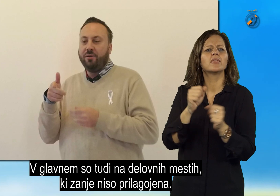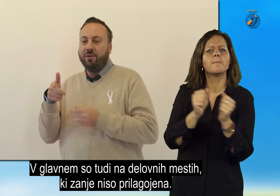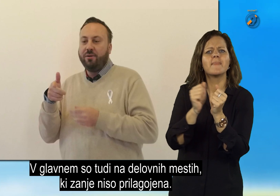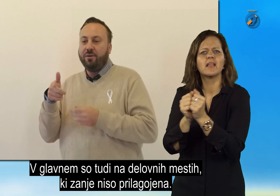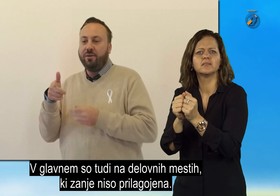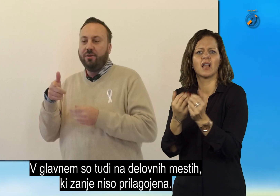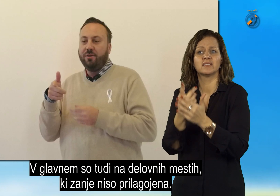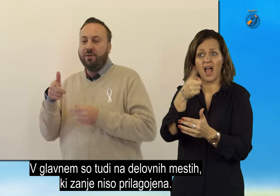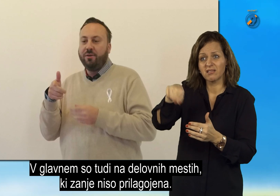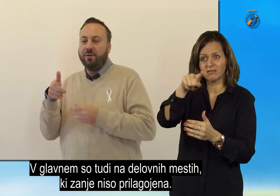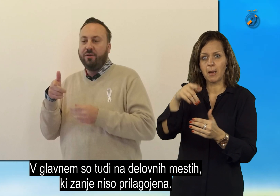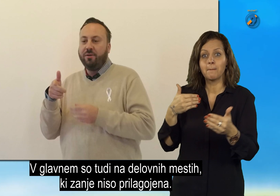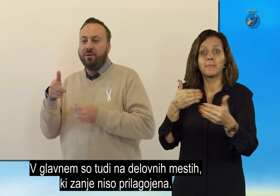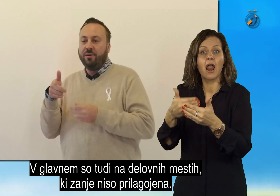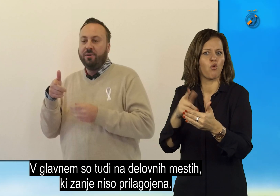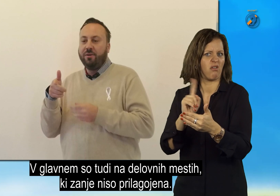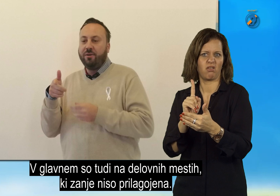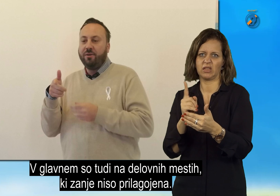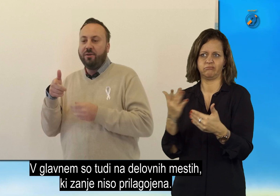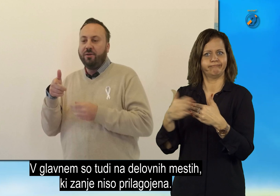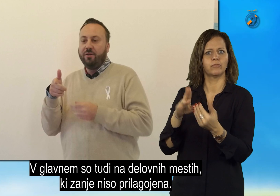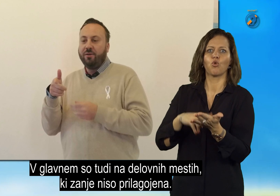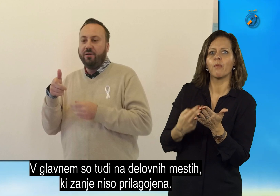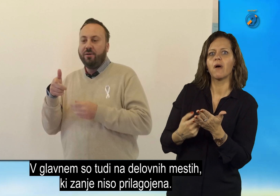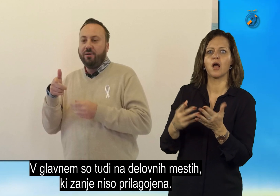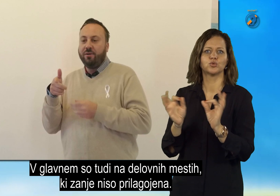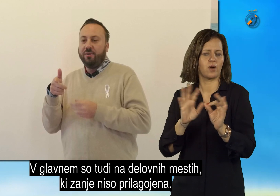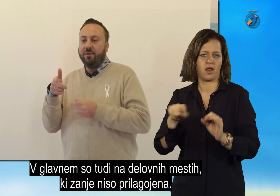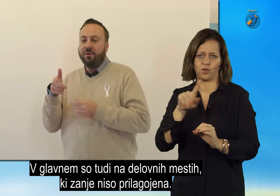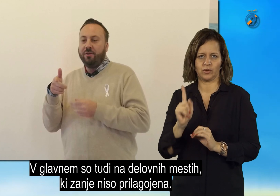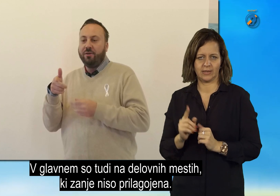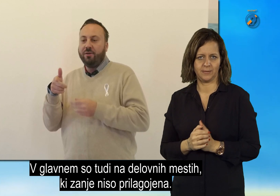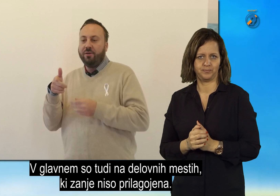delovnih mestih, ki zanje niso prilagojena.